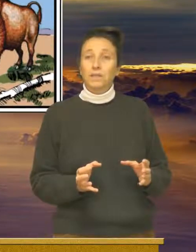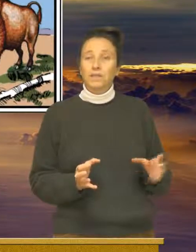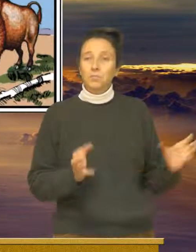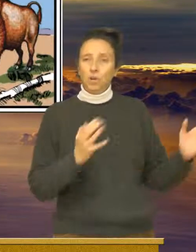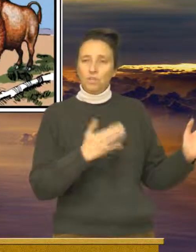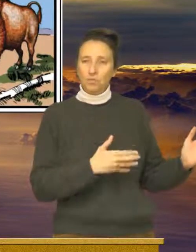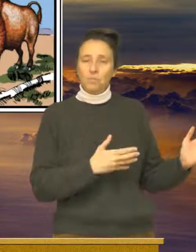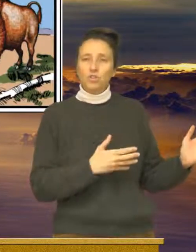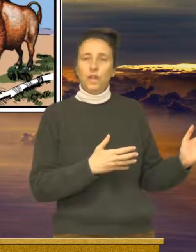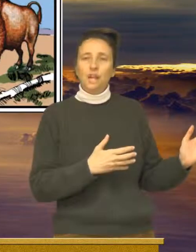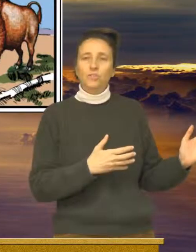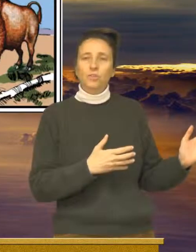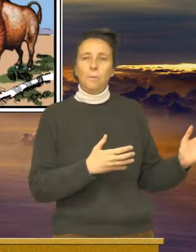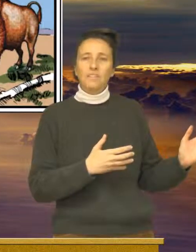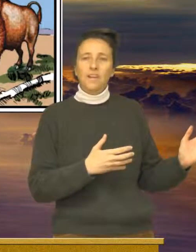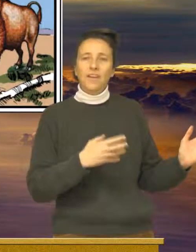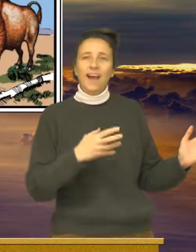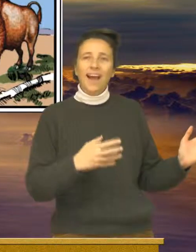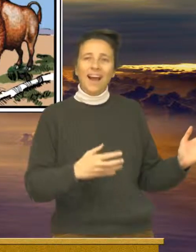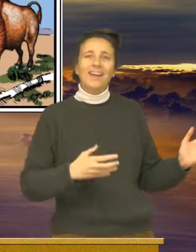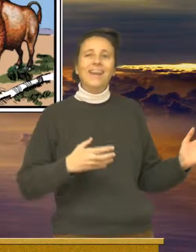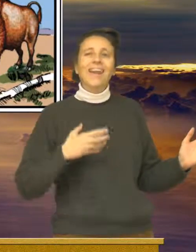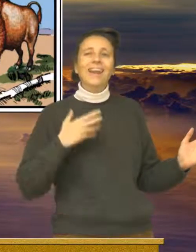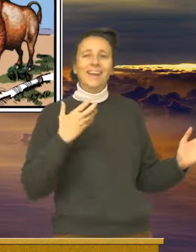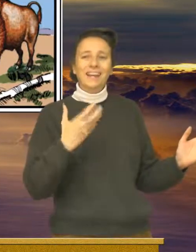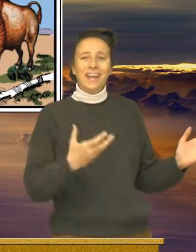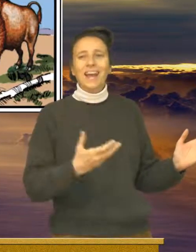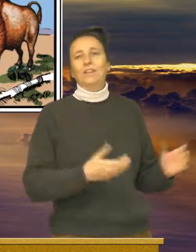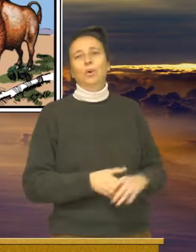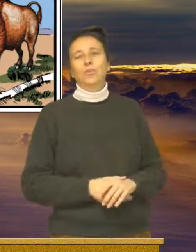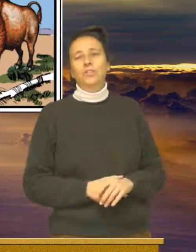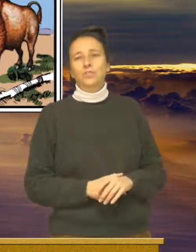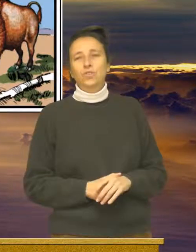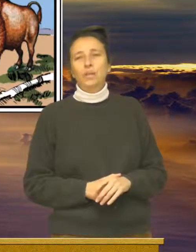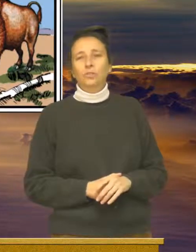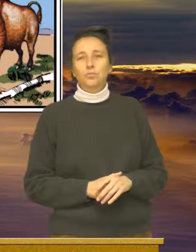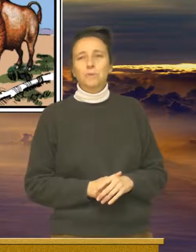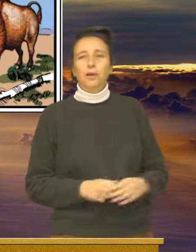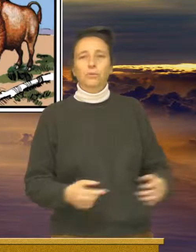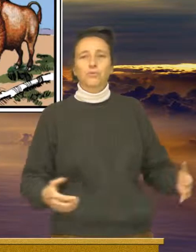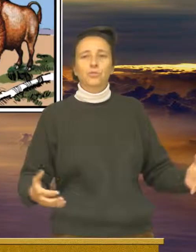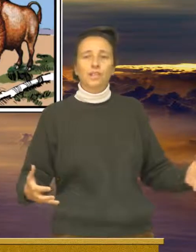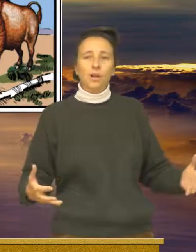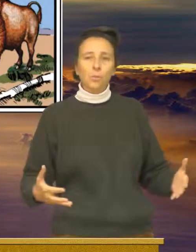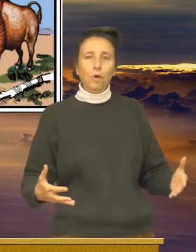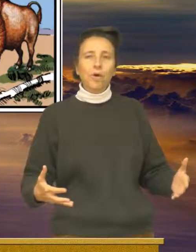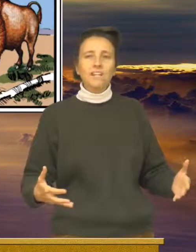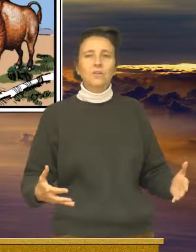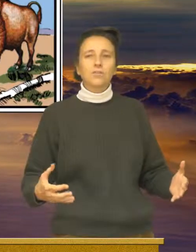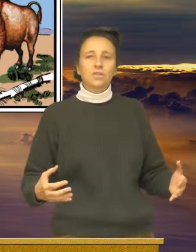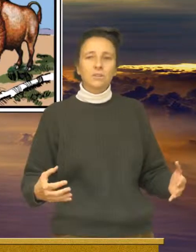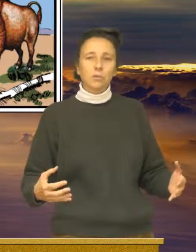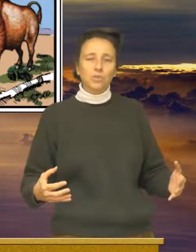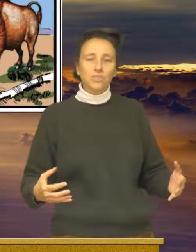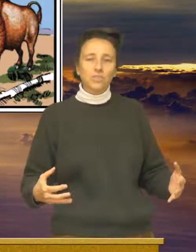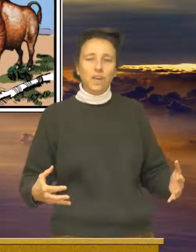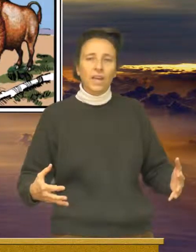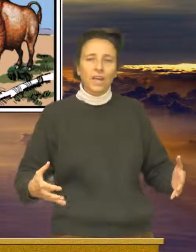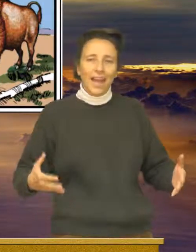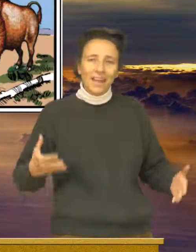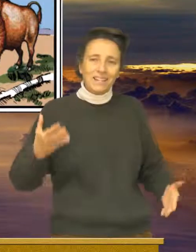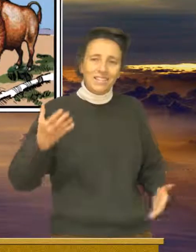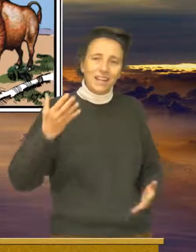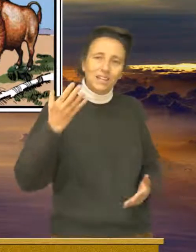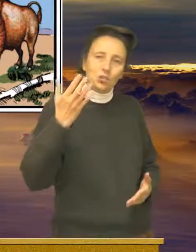el espiritismo, que estudiamos en la lección pasada, que genera todos esos actos milagrosos. Y tal como Joyas de los Testimonios